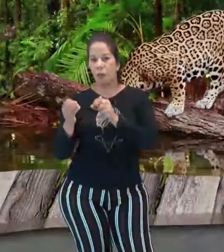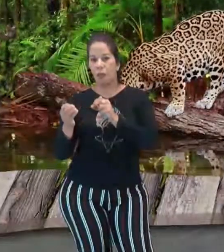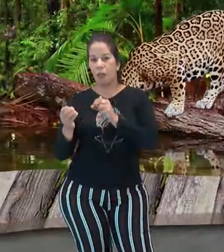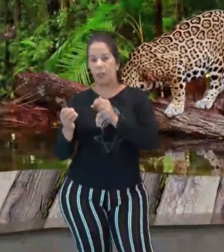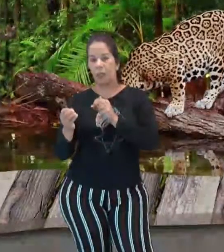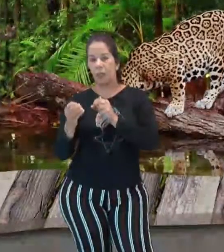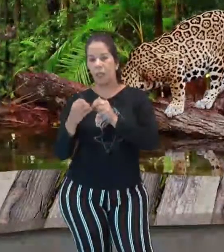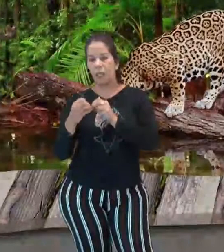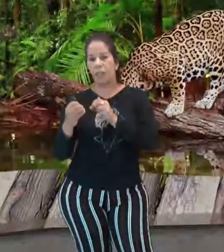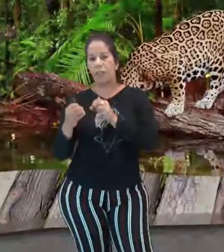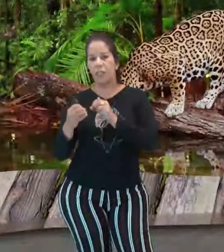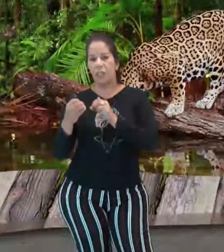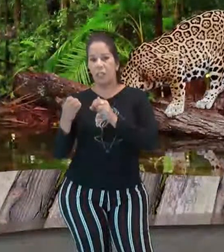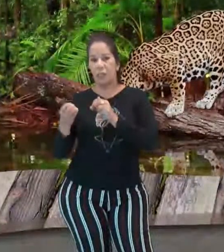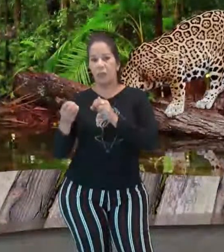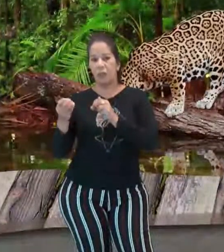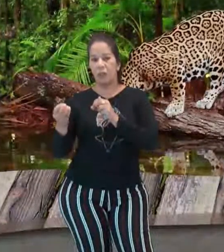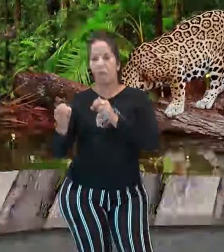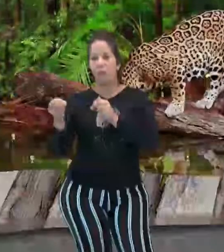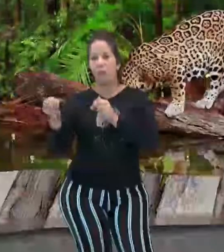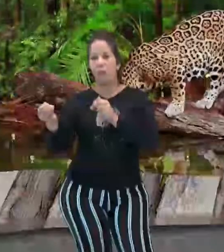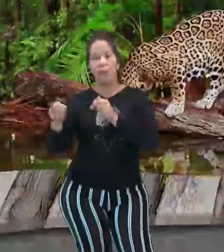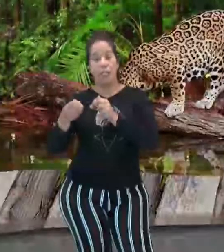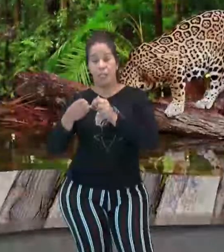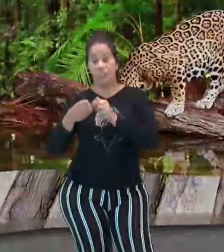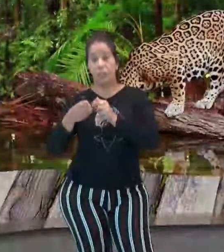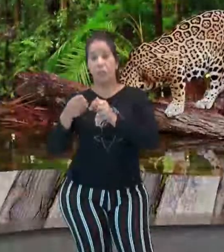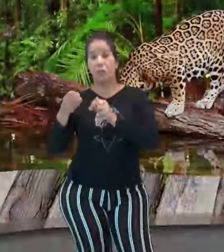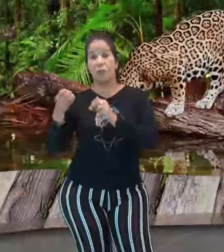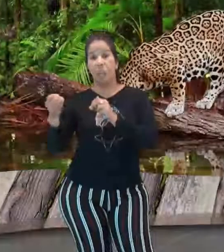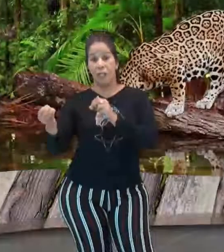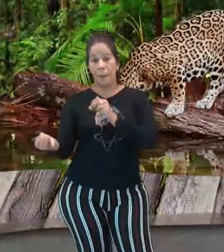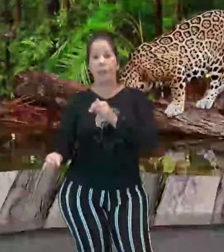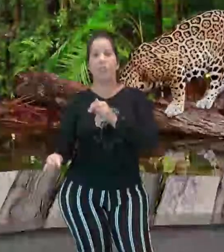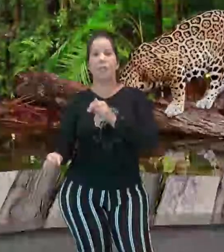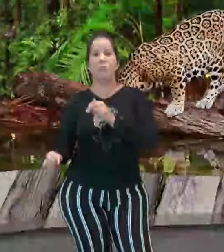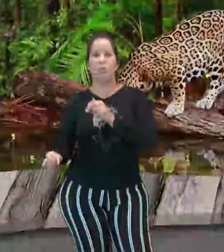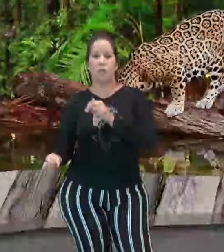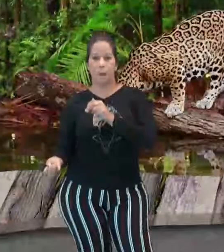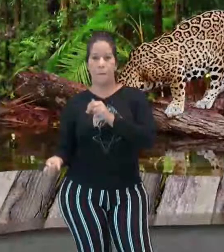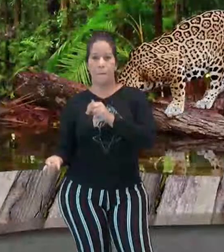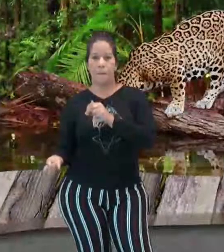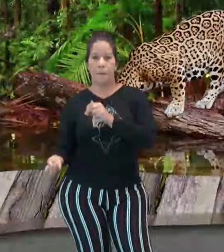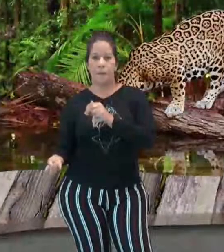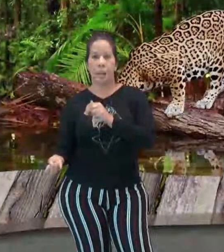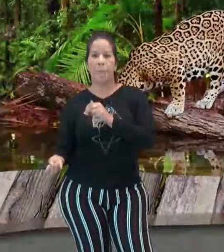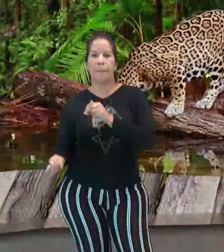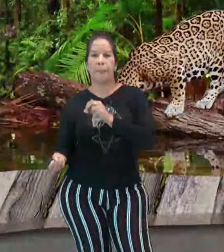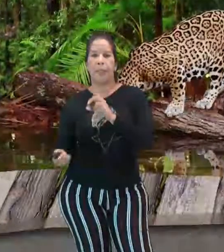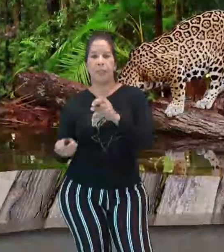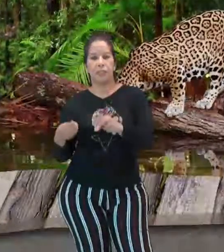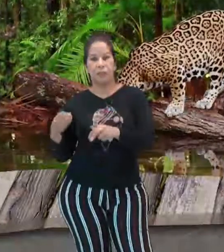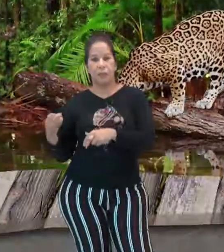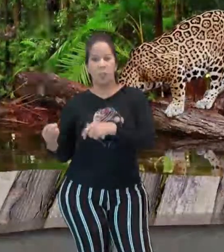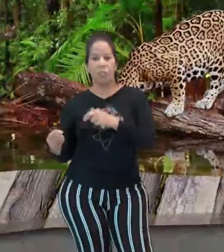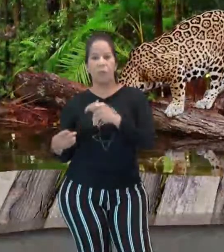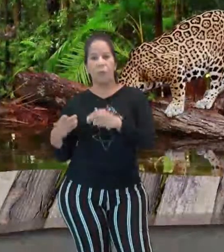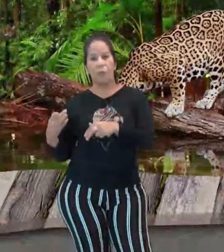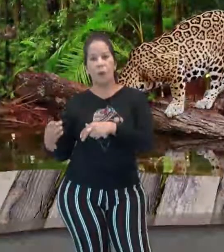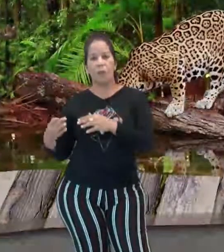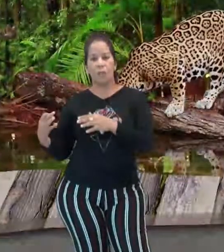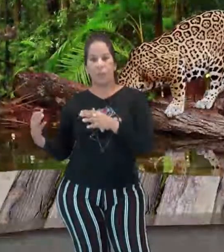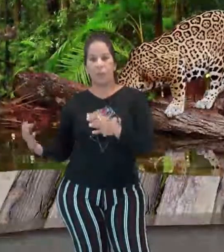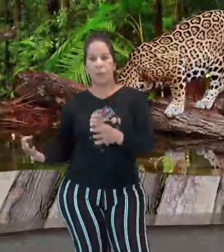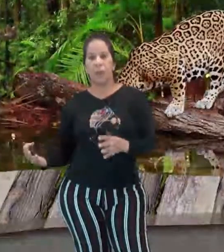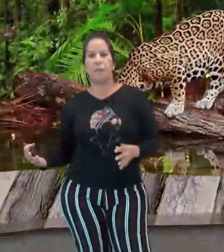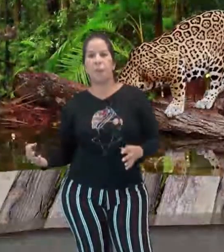sua maturidade que esse saco escrotal esses testículos vão descer por esse saco escrotal. Tá? E aí a gente diz que o